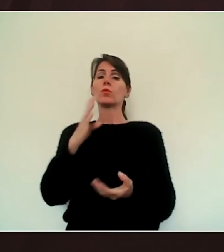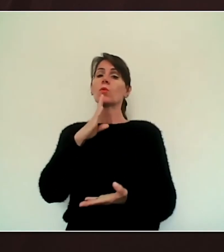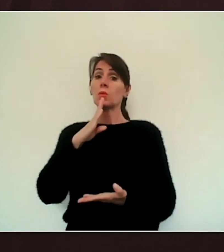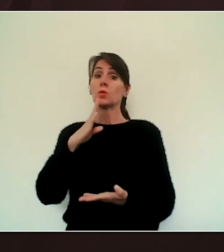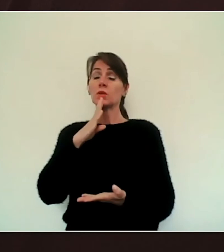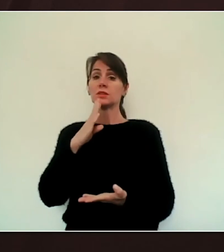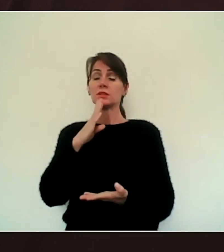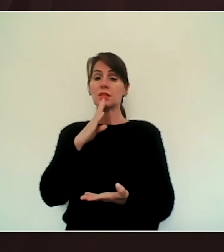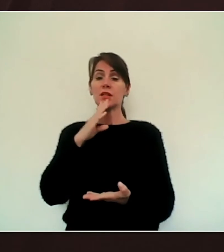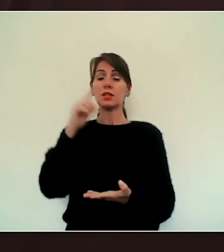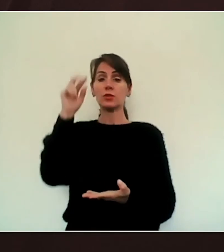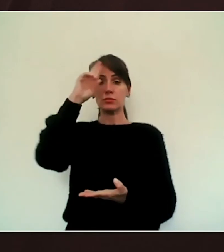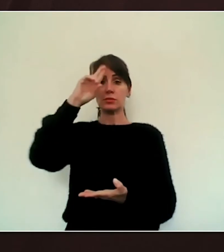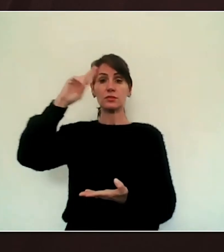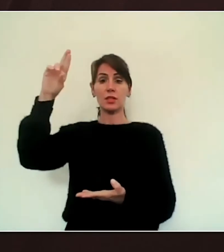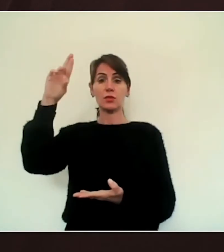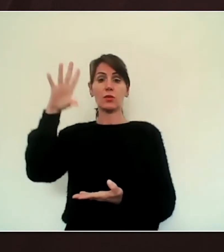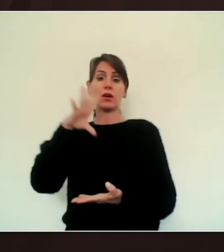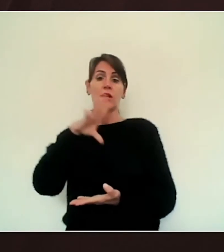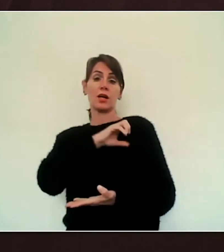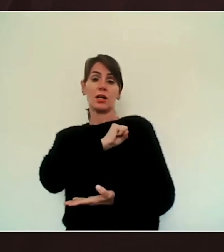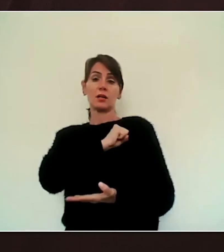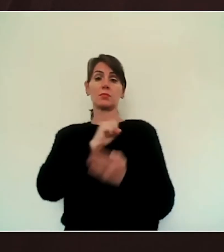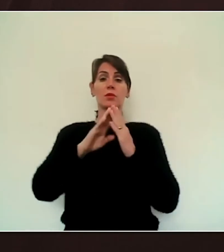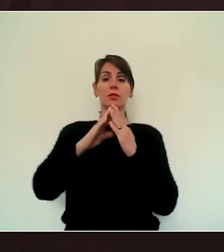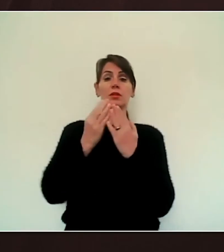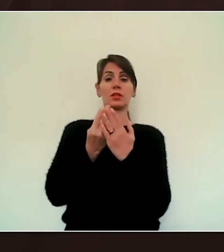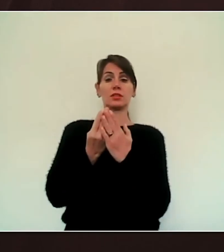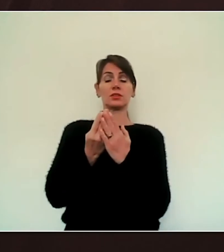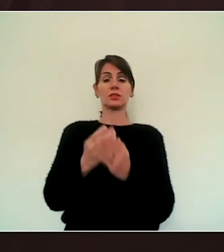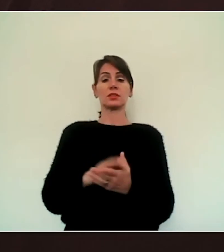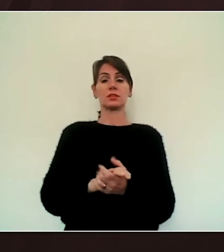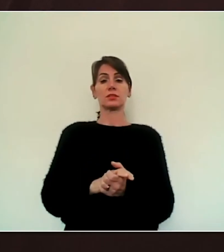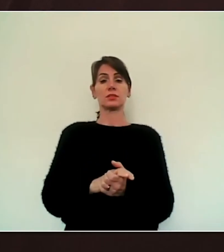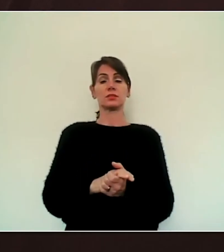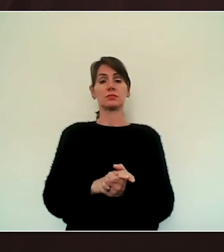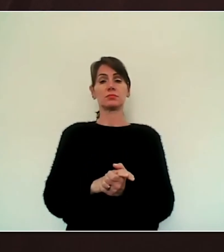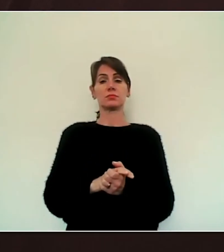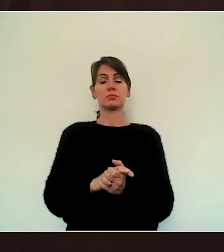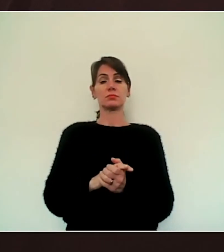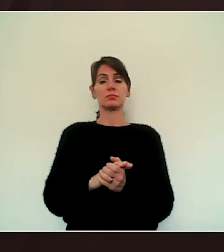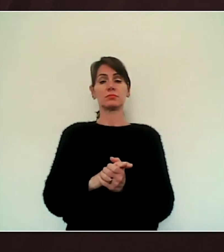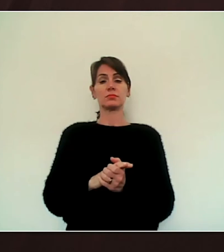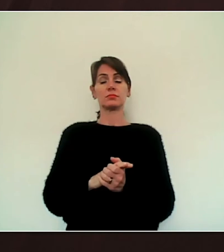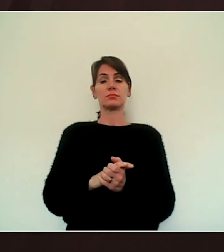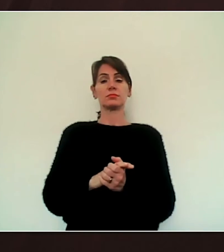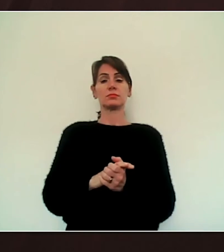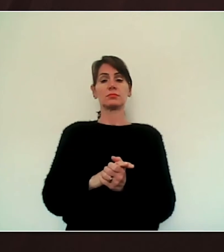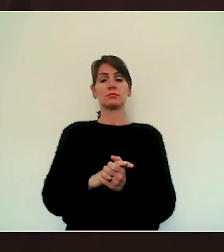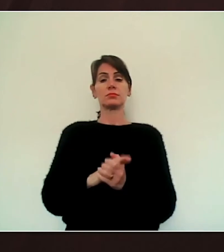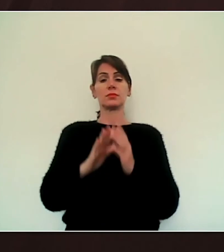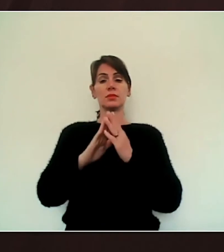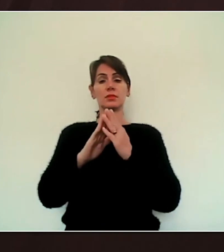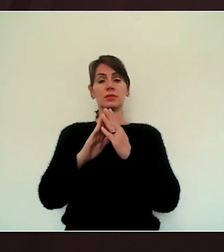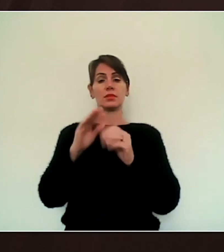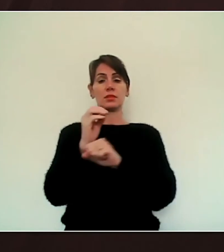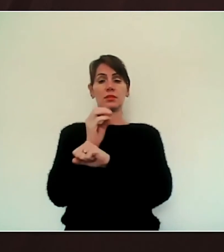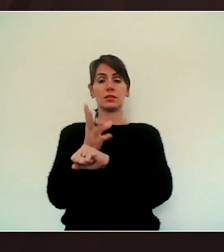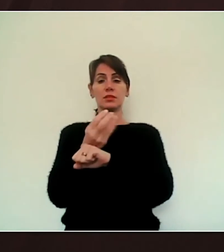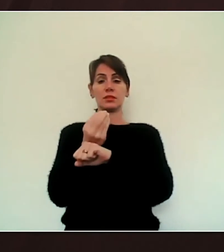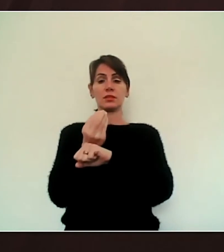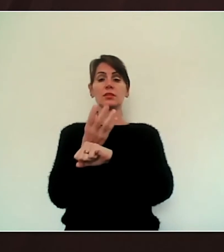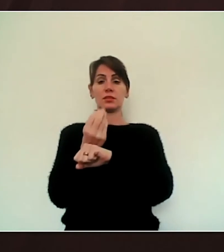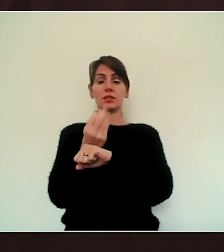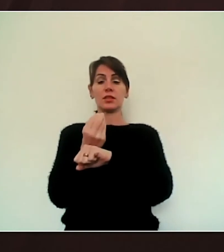igreja guarda a palavra da perseverança do Senhor e que o Senhor aguardará da